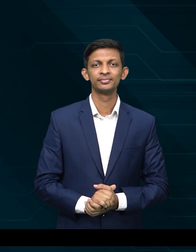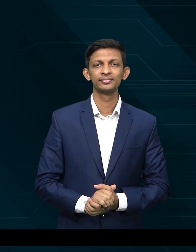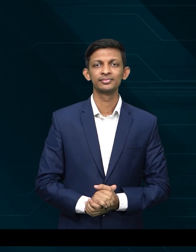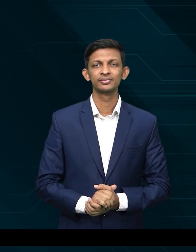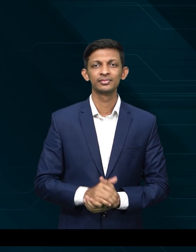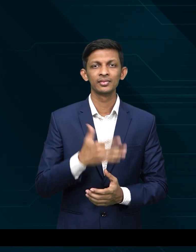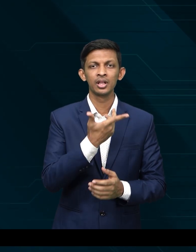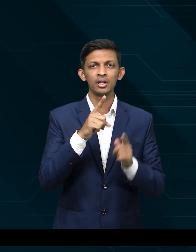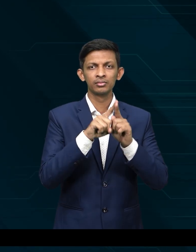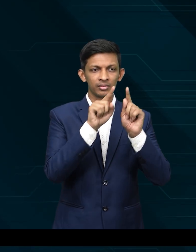ஆலிசன்,